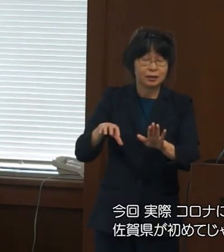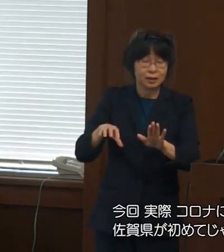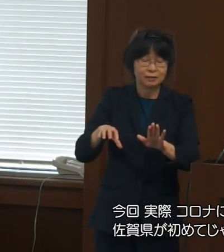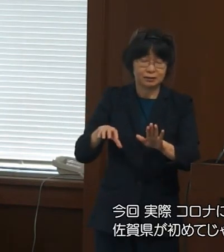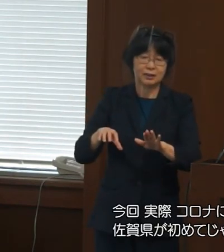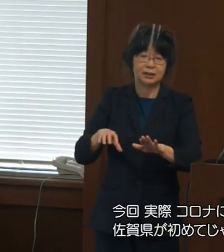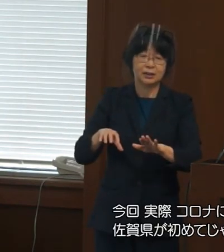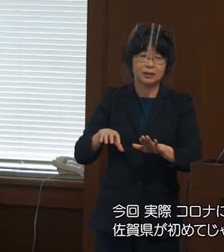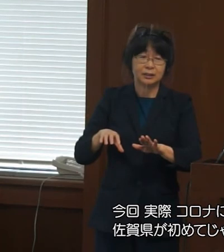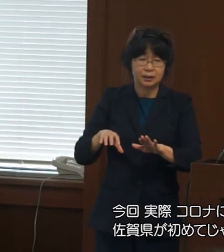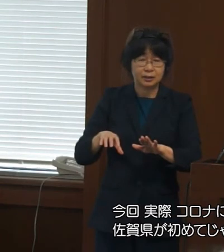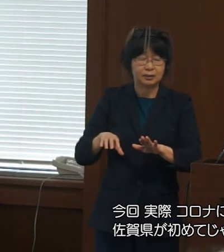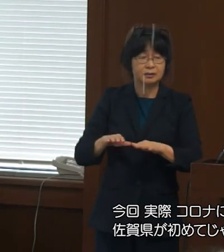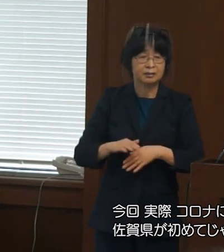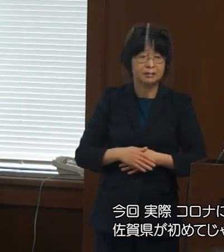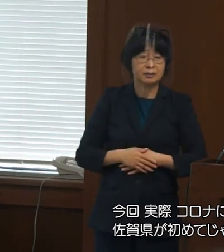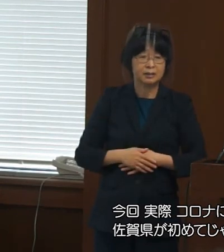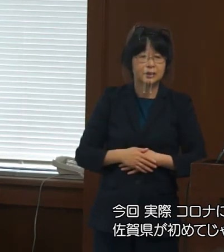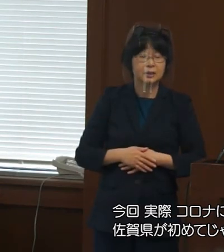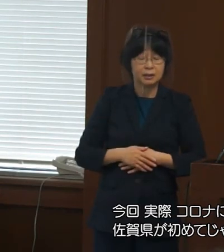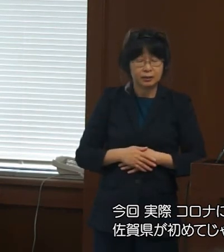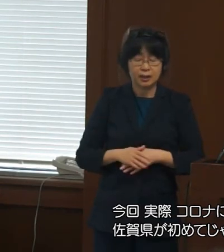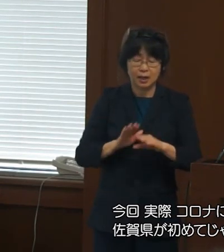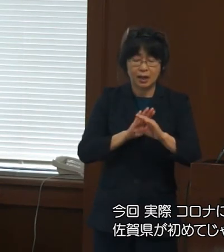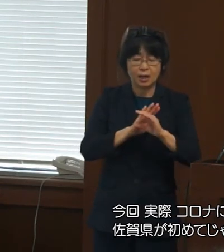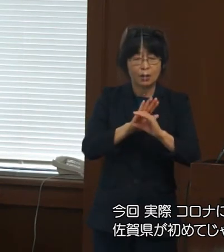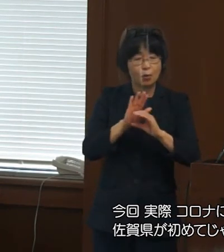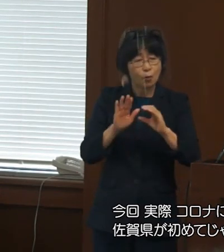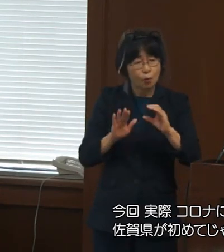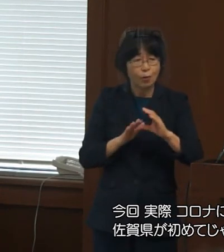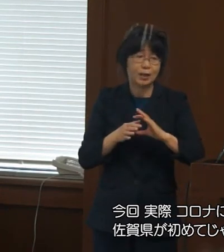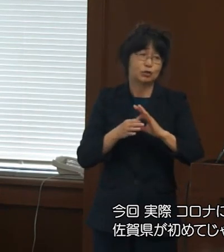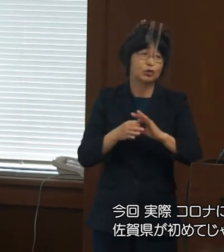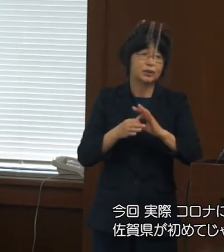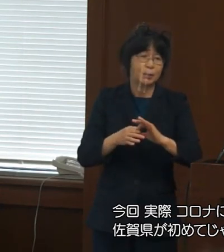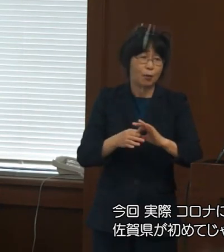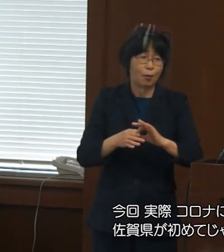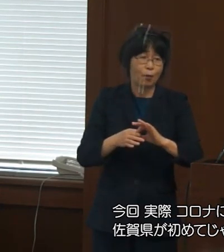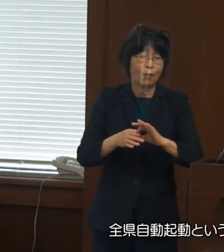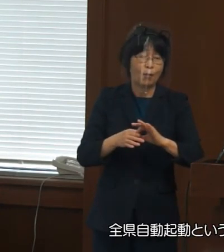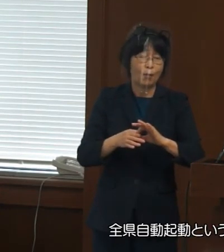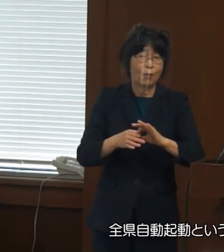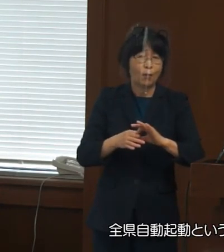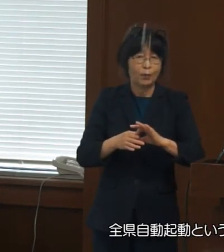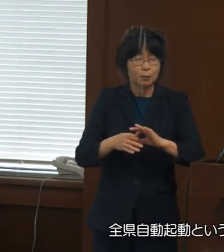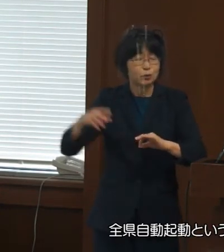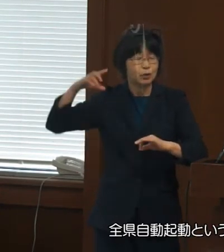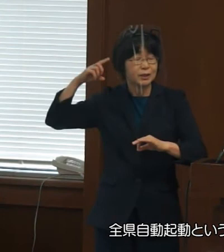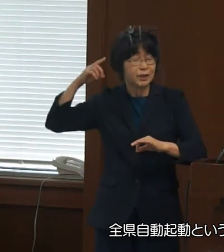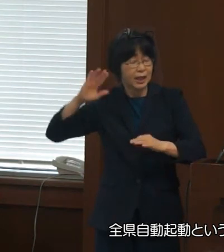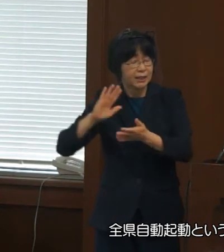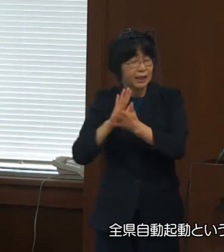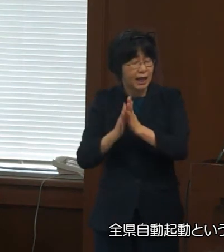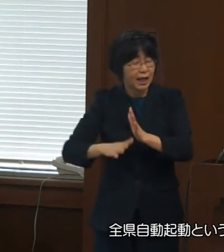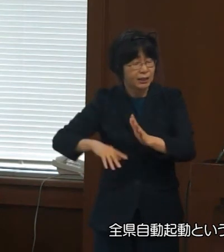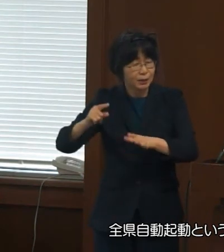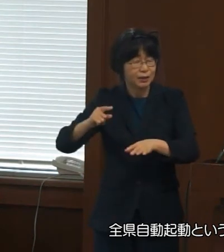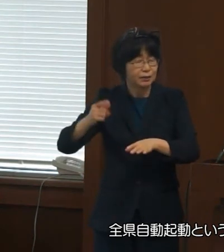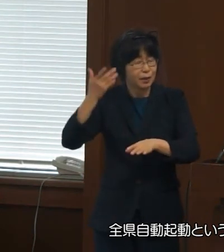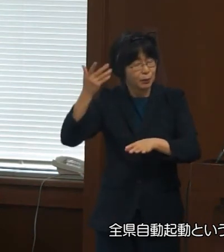回実際ですね、コロナについても多分佐賀県が初めてじゃないかと思いますけど、全県自動起動っていう